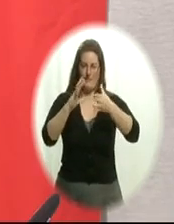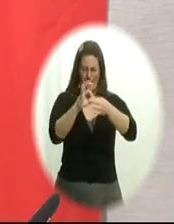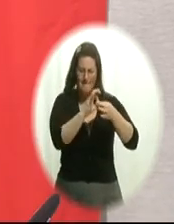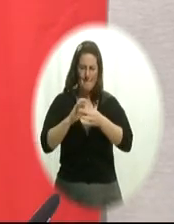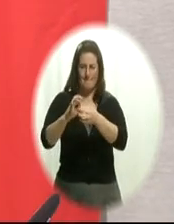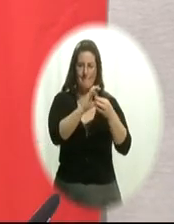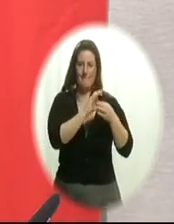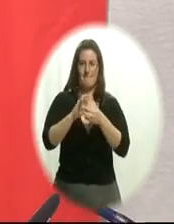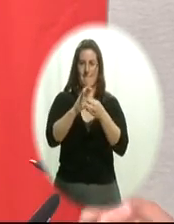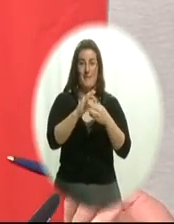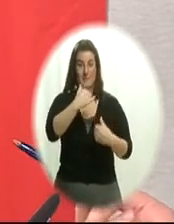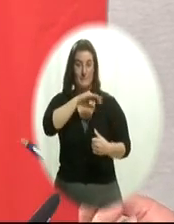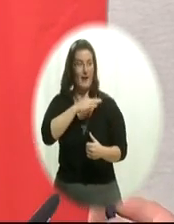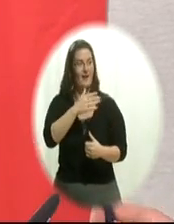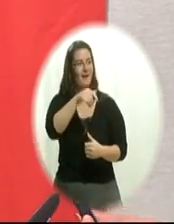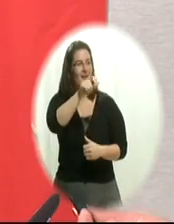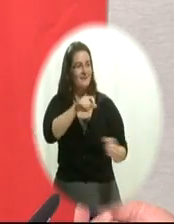travailler avec